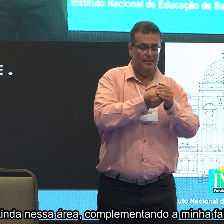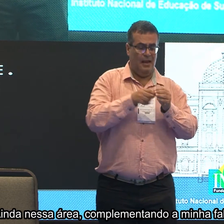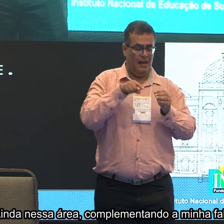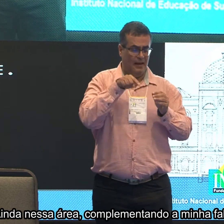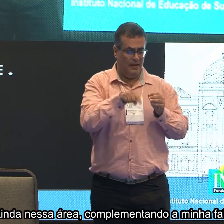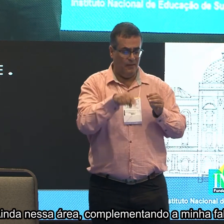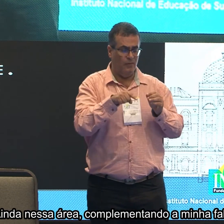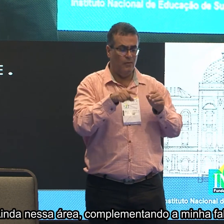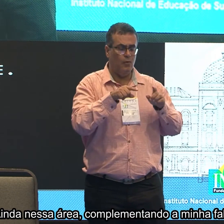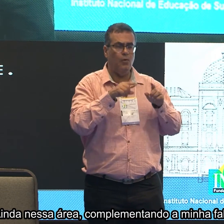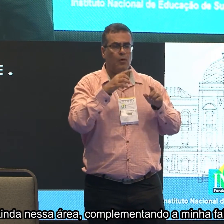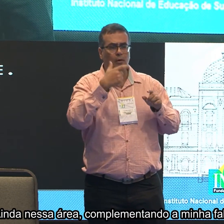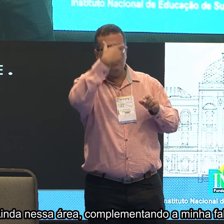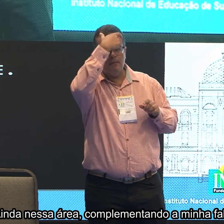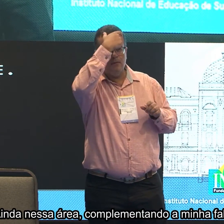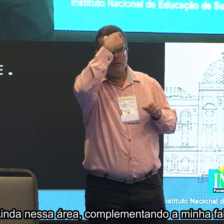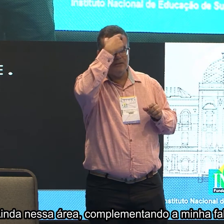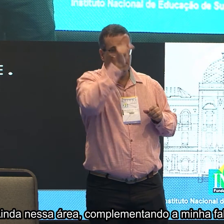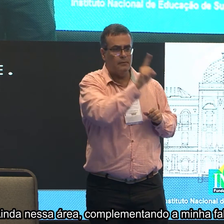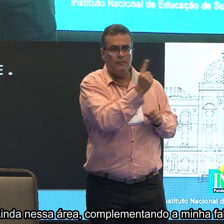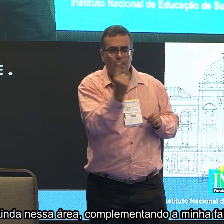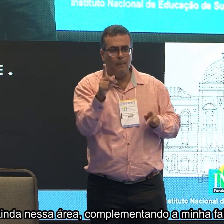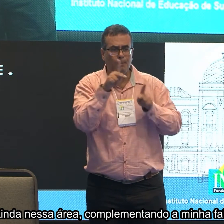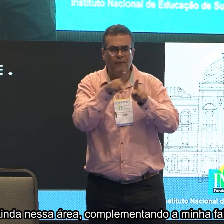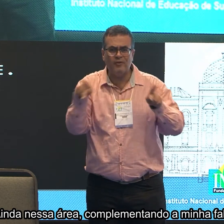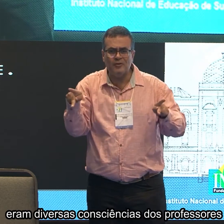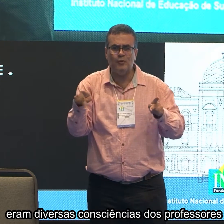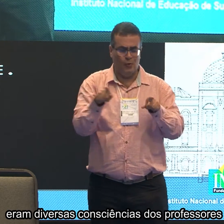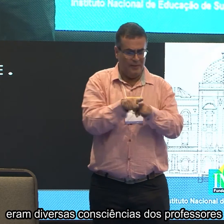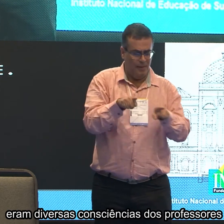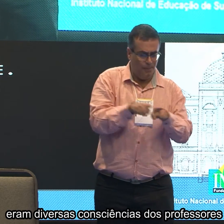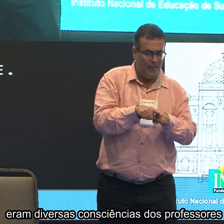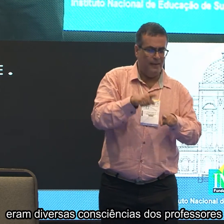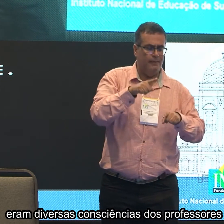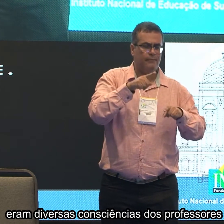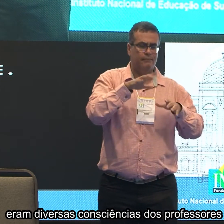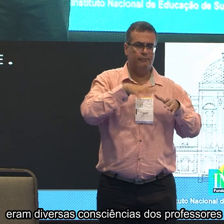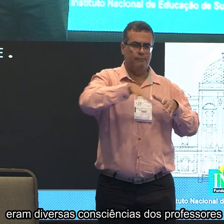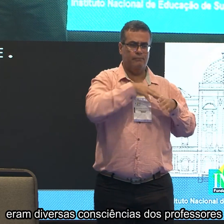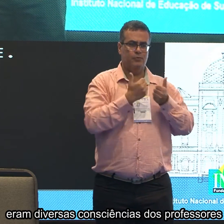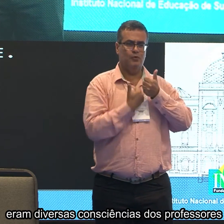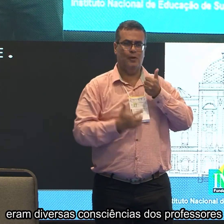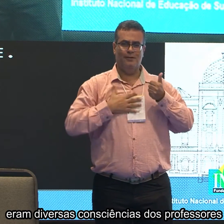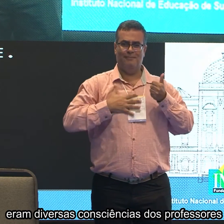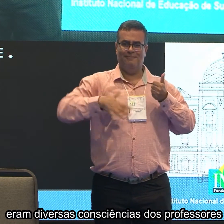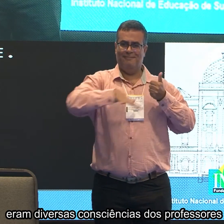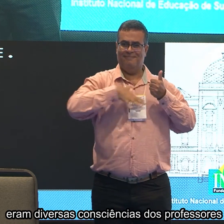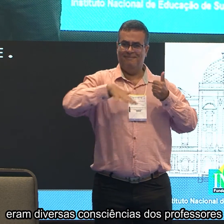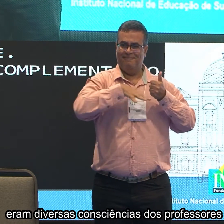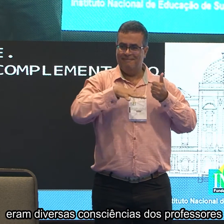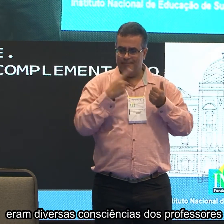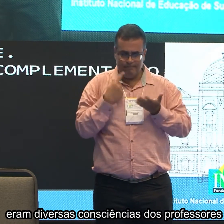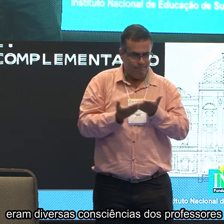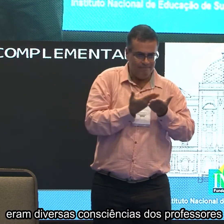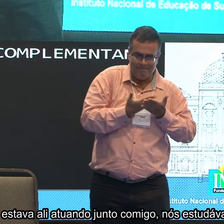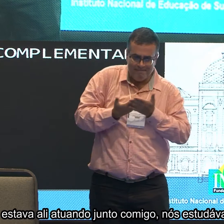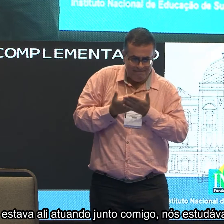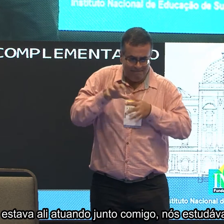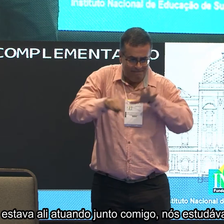Ainda nessa área, complementando minha fala, eram diversas consciências dos professores que estavam ali